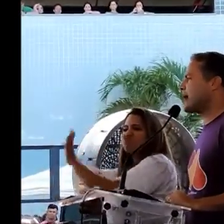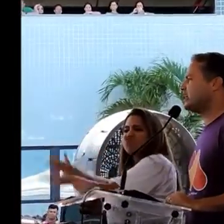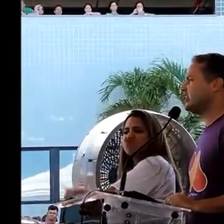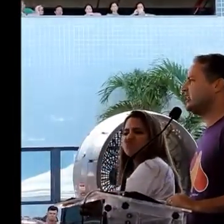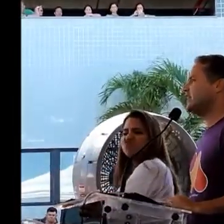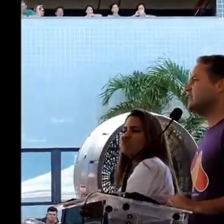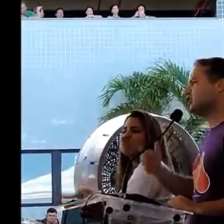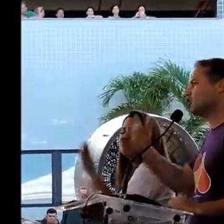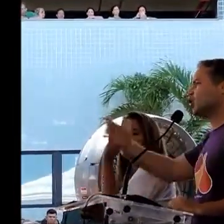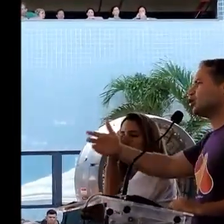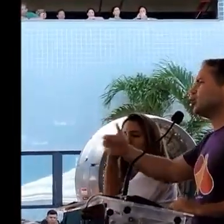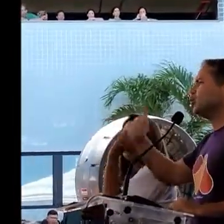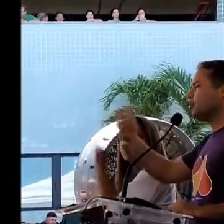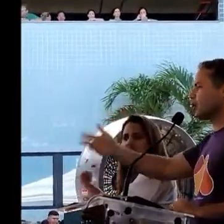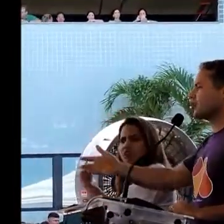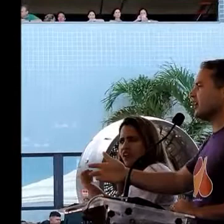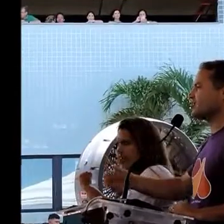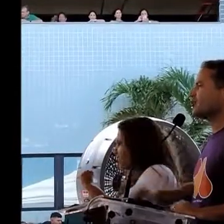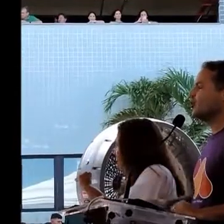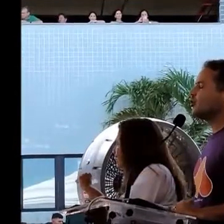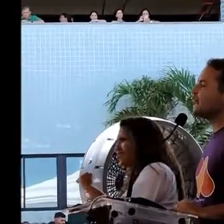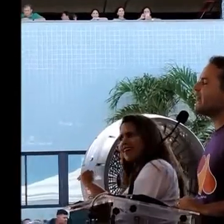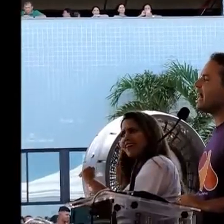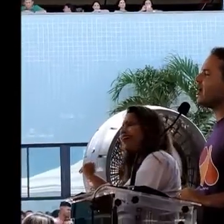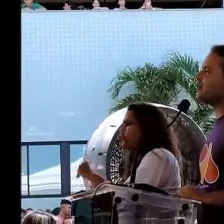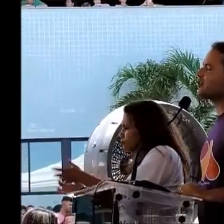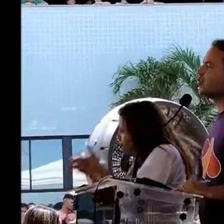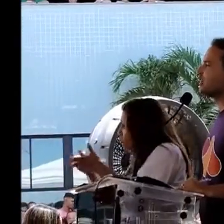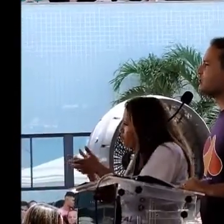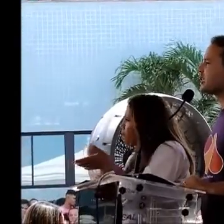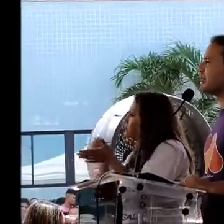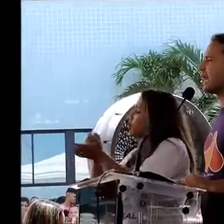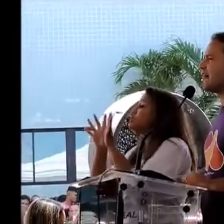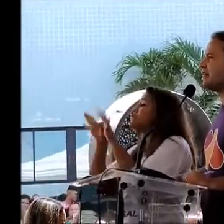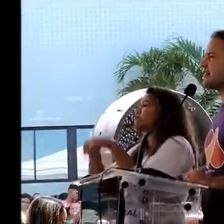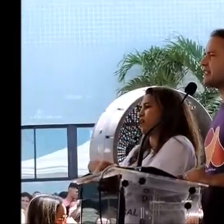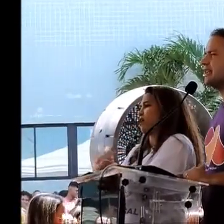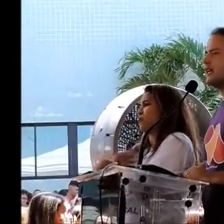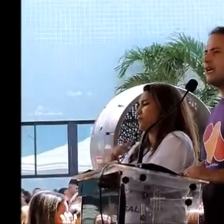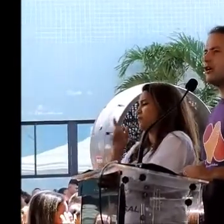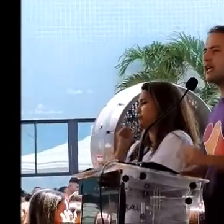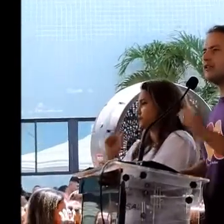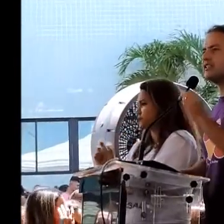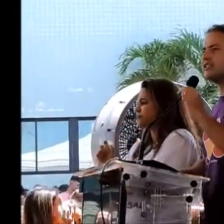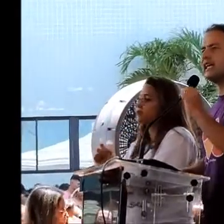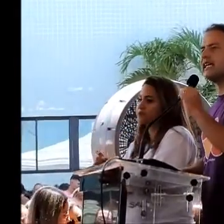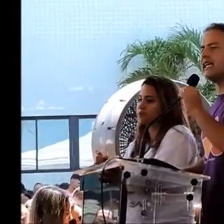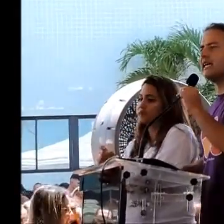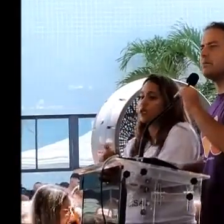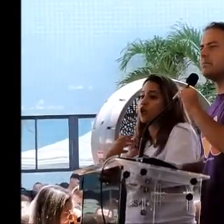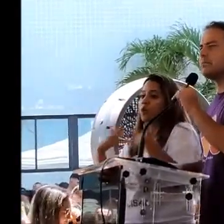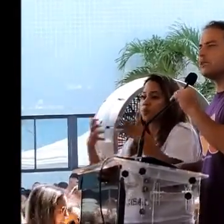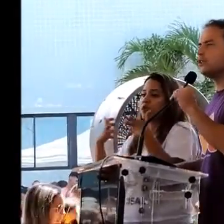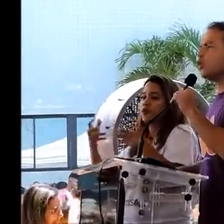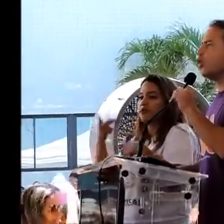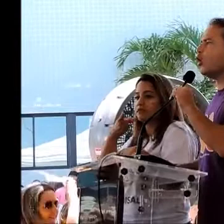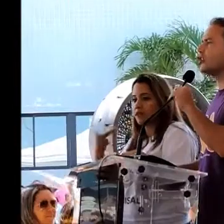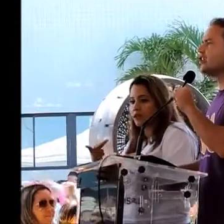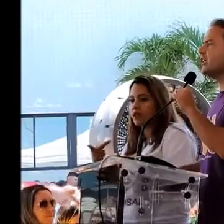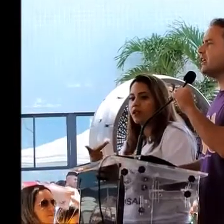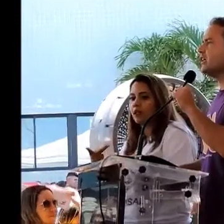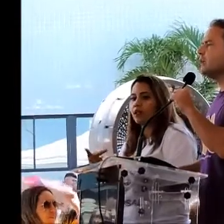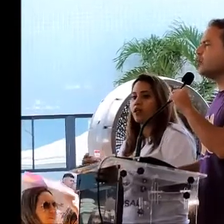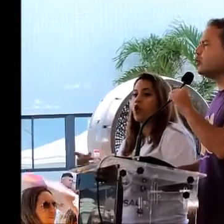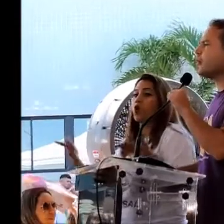colocados à margem de todo o processo. No final, pessoal, das minhas palavras, eu quero dizer que